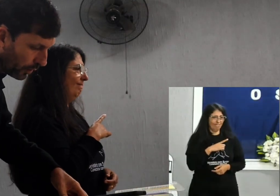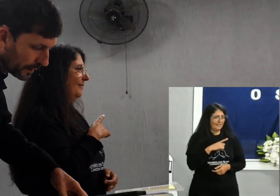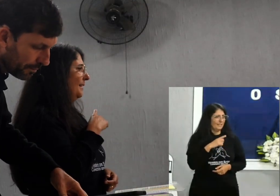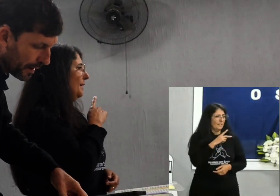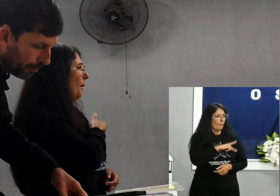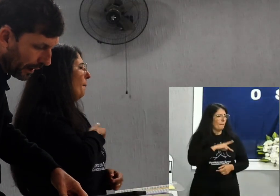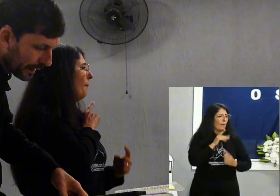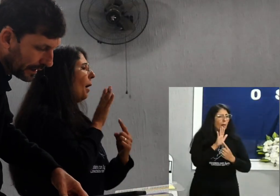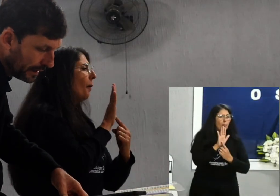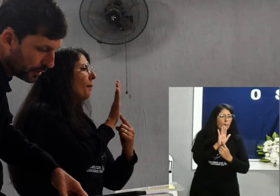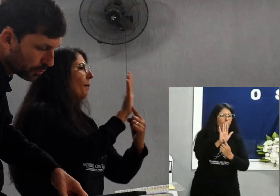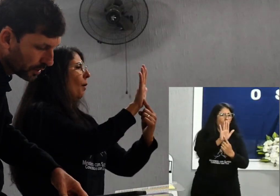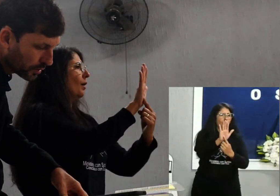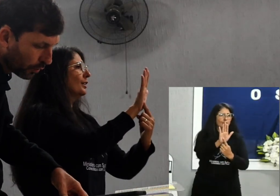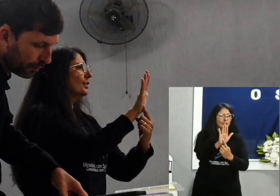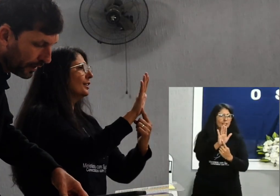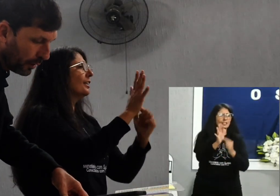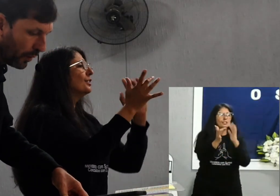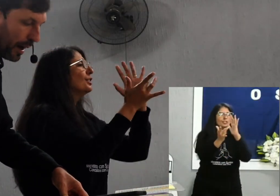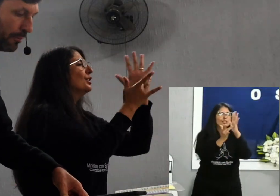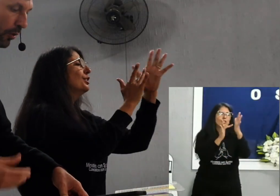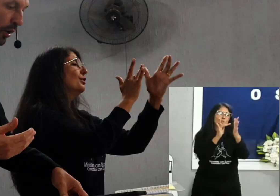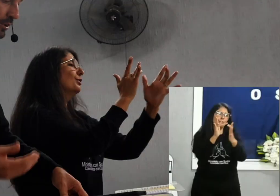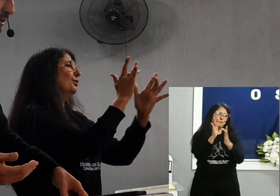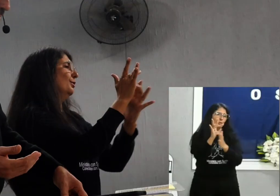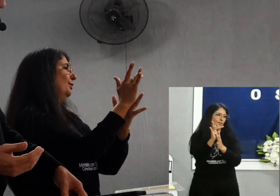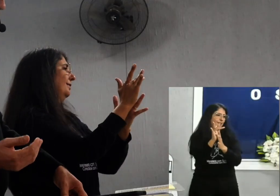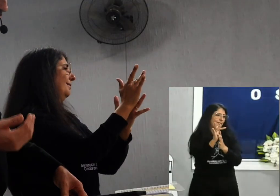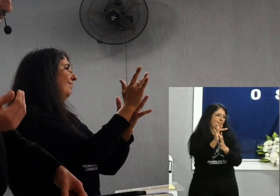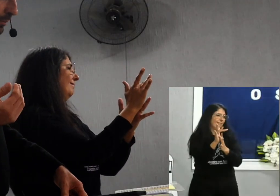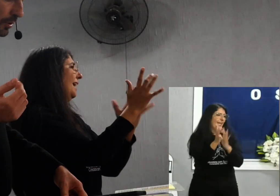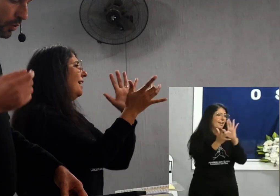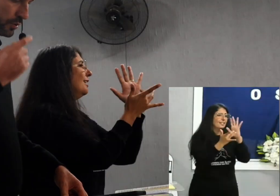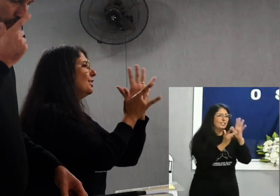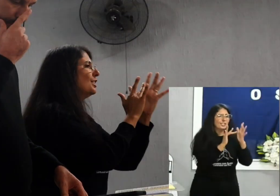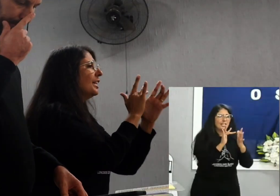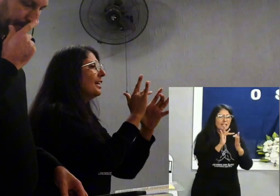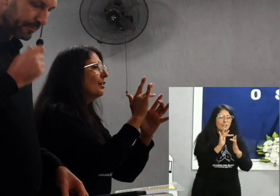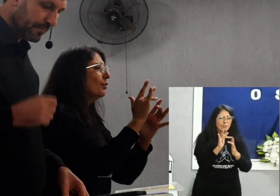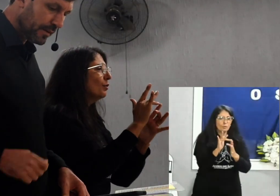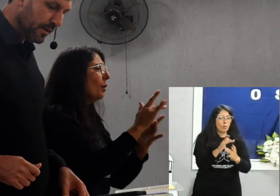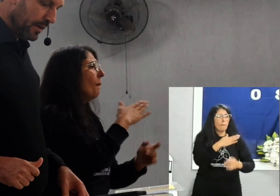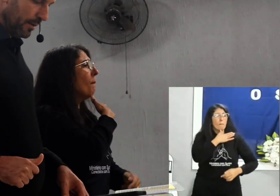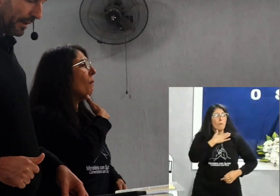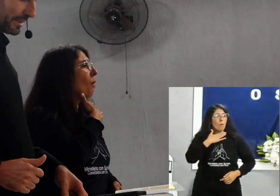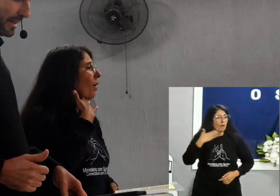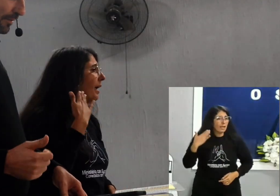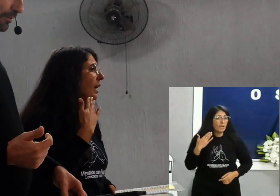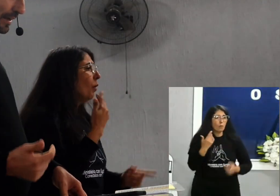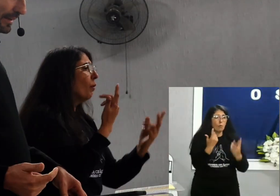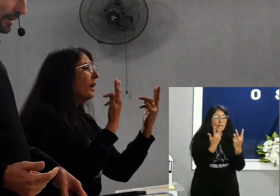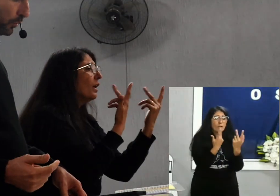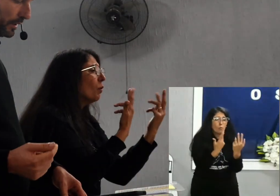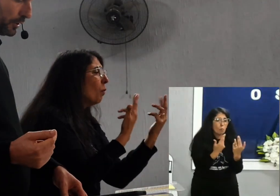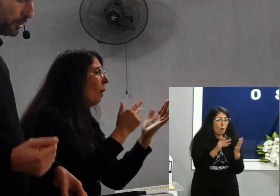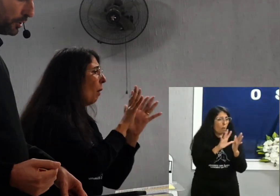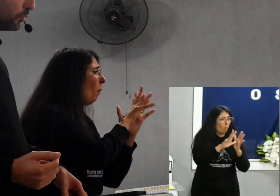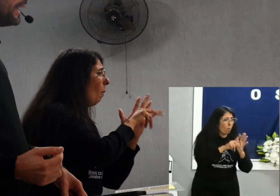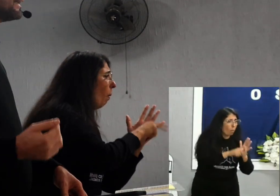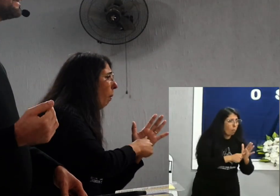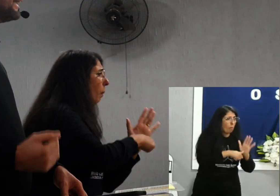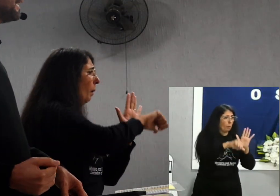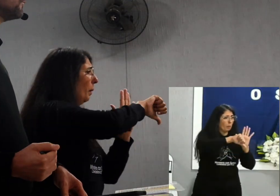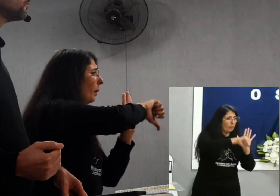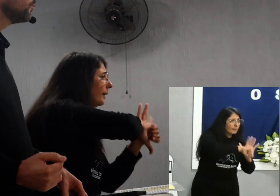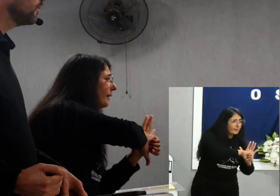Ela aponta para Cristo que sofreu a morte de um criminoso, mas que afeta o